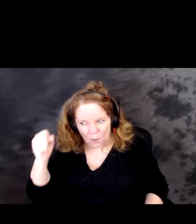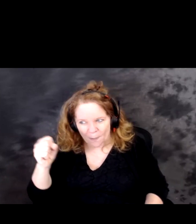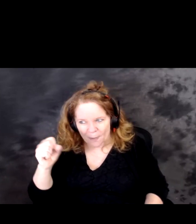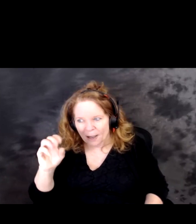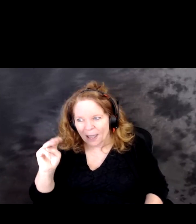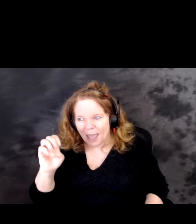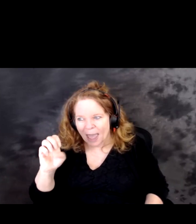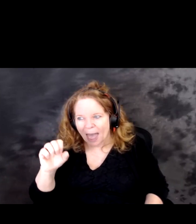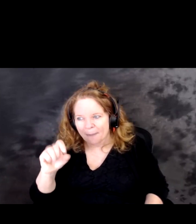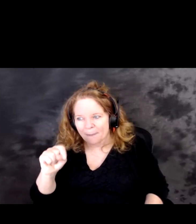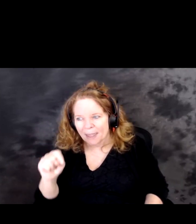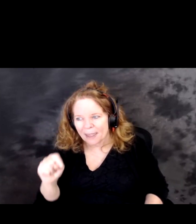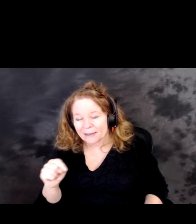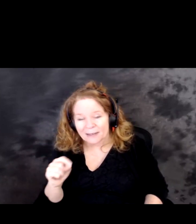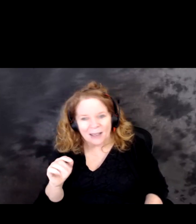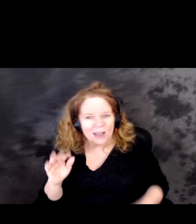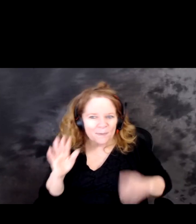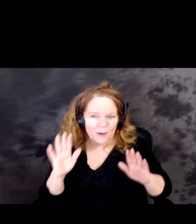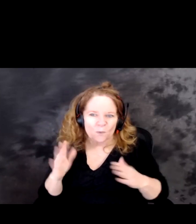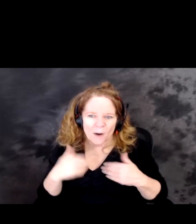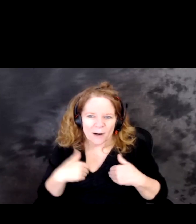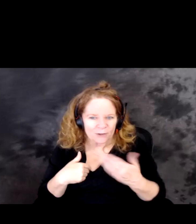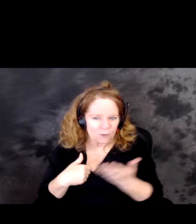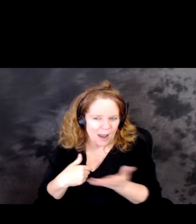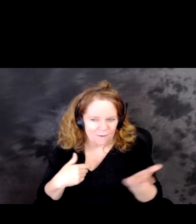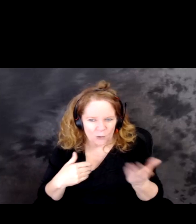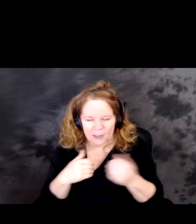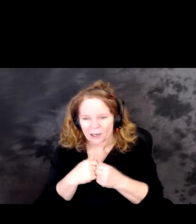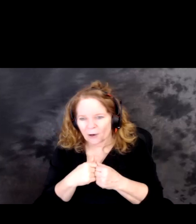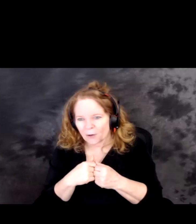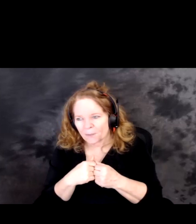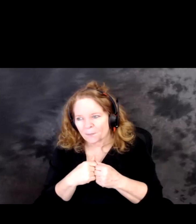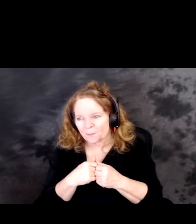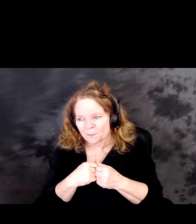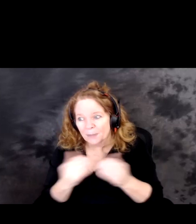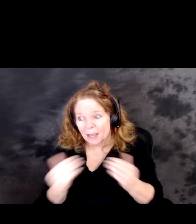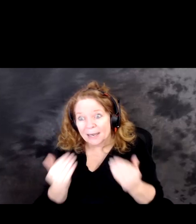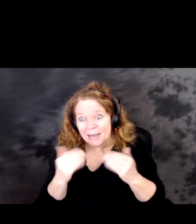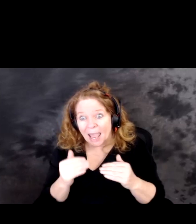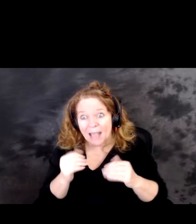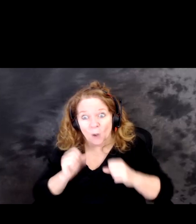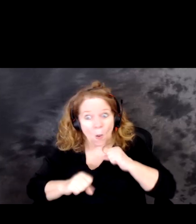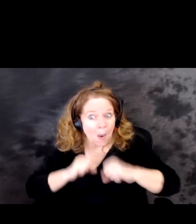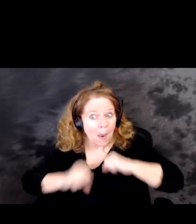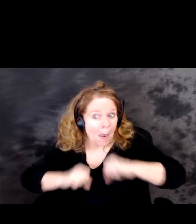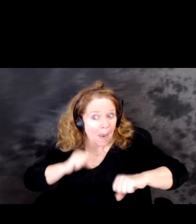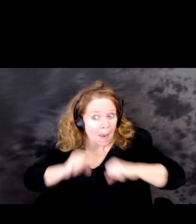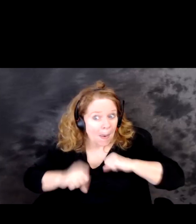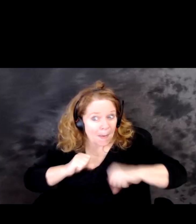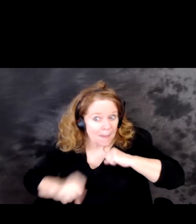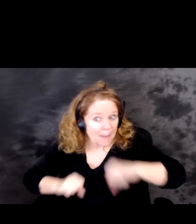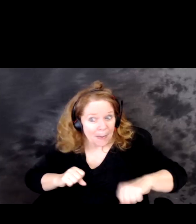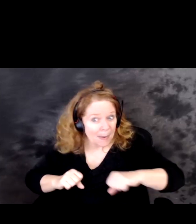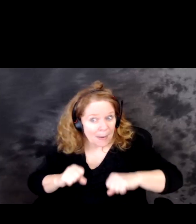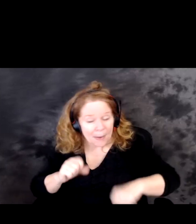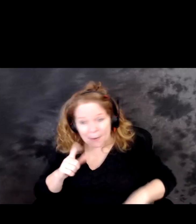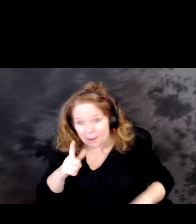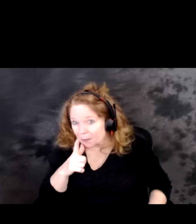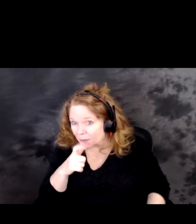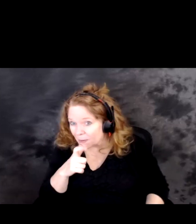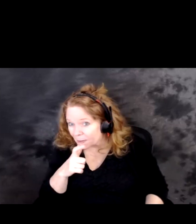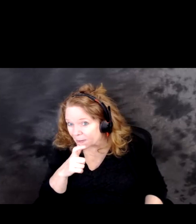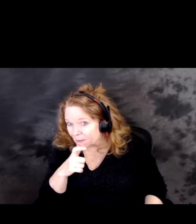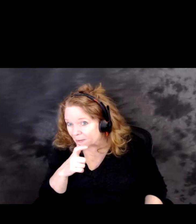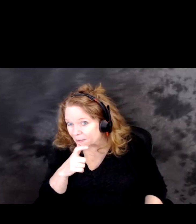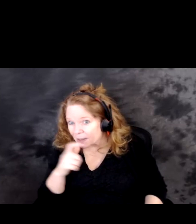Emmett. Ha sido fantástico tenerte aquí. Tan, tan, tan, tan, tan, tan. Y luego